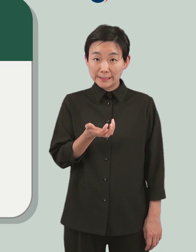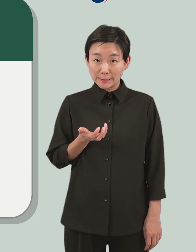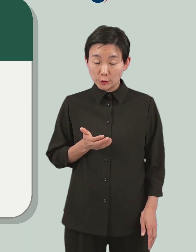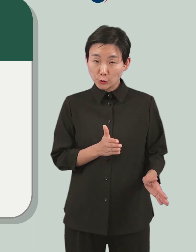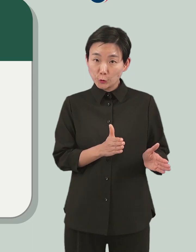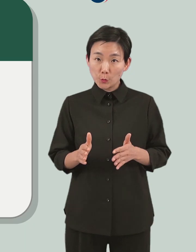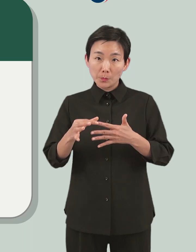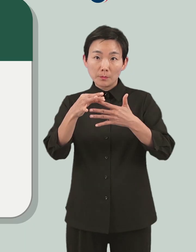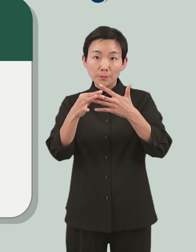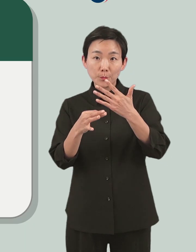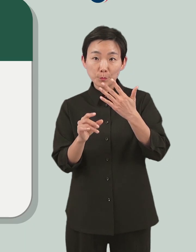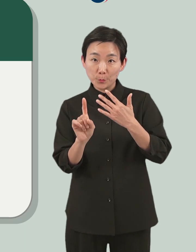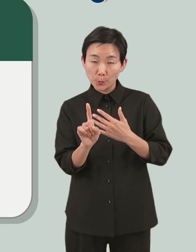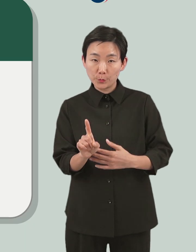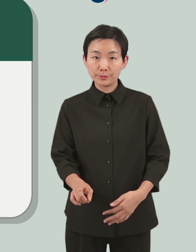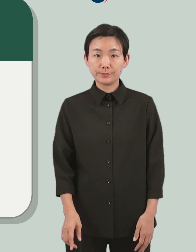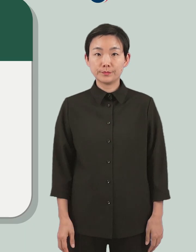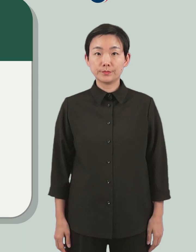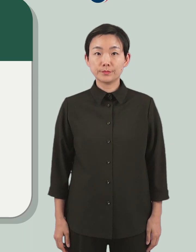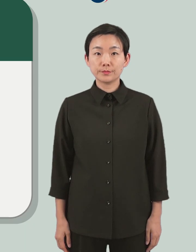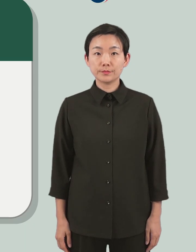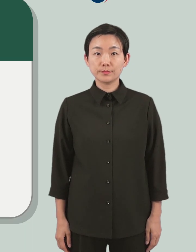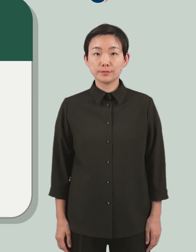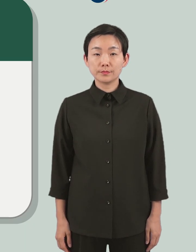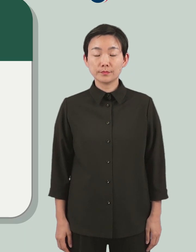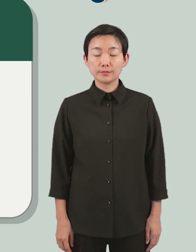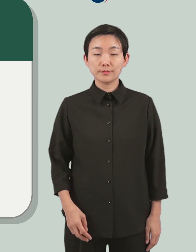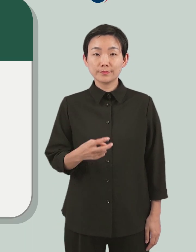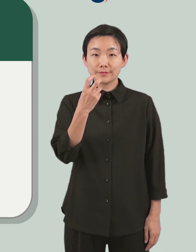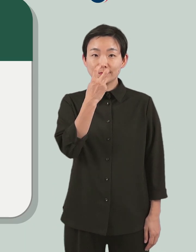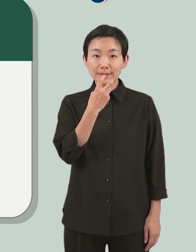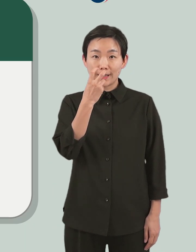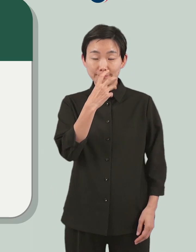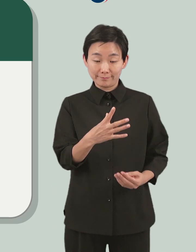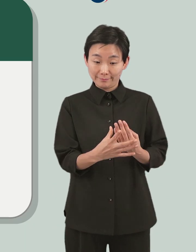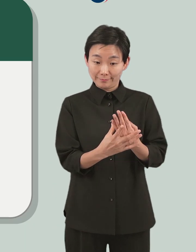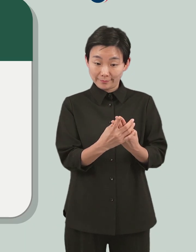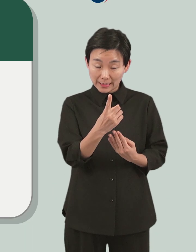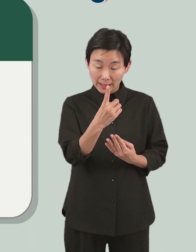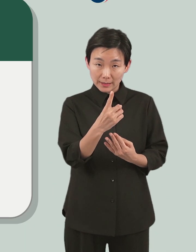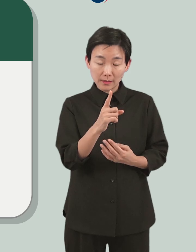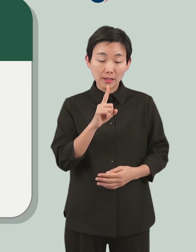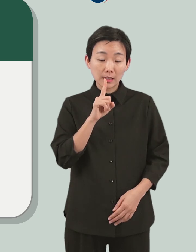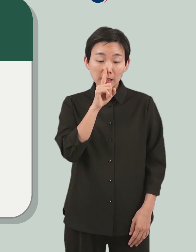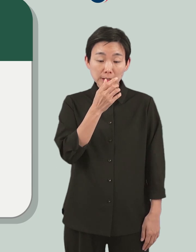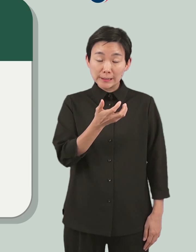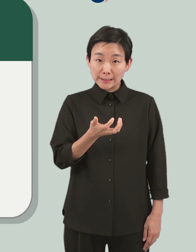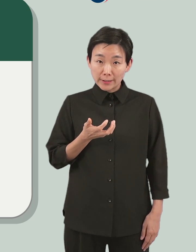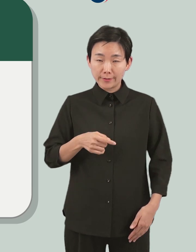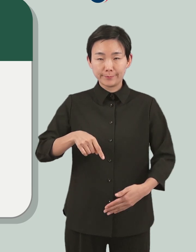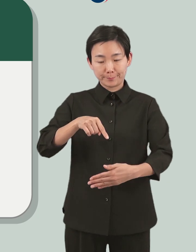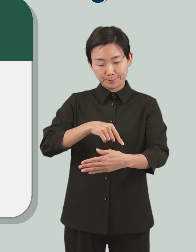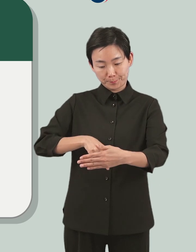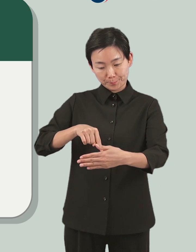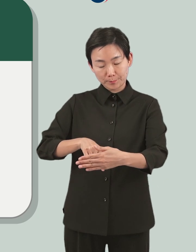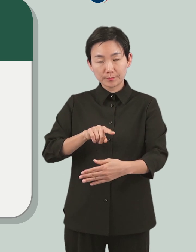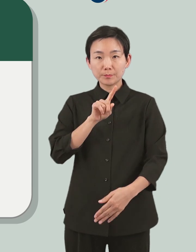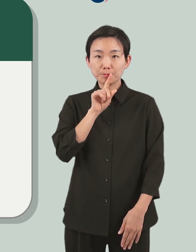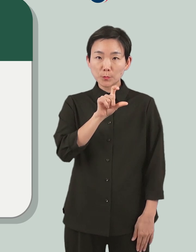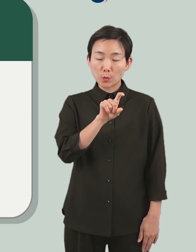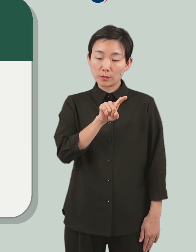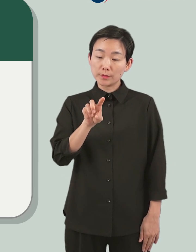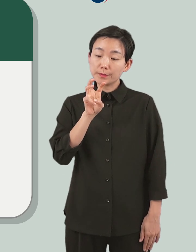이 의료기기의 사용 전 준비사항은 무엇입니까? 검사 키트는 사용 전 실온에서 15분에서 30분간